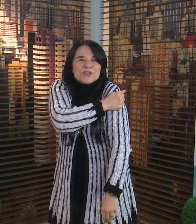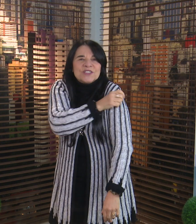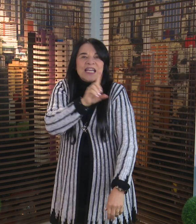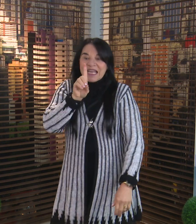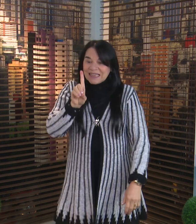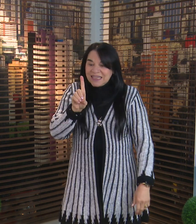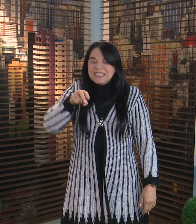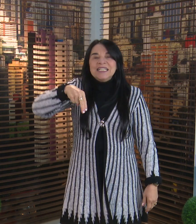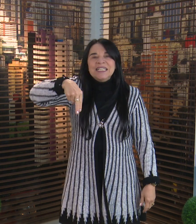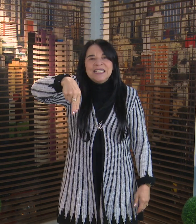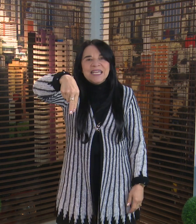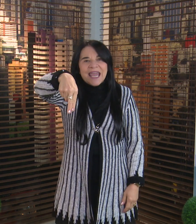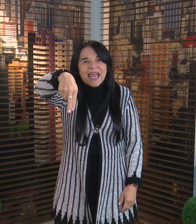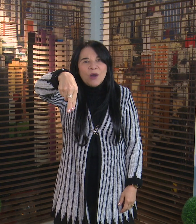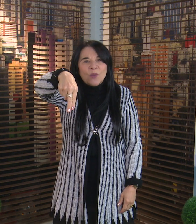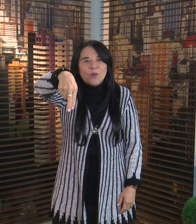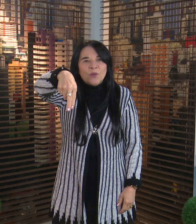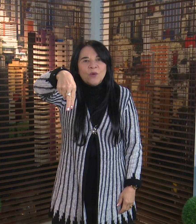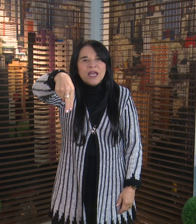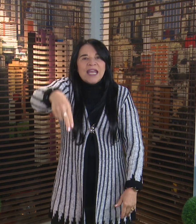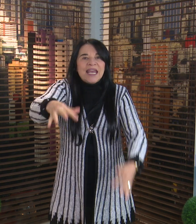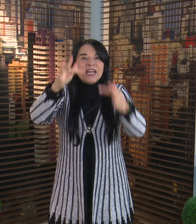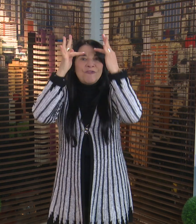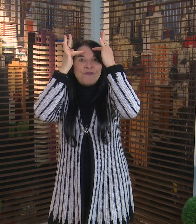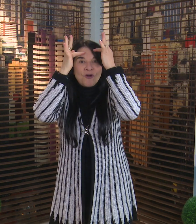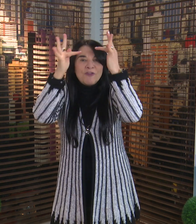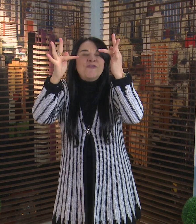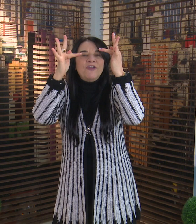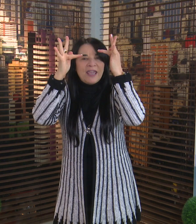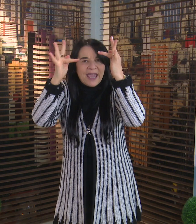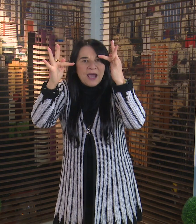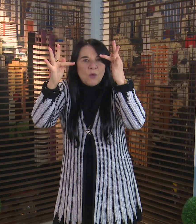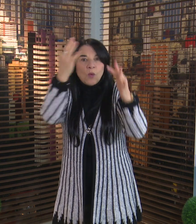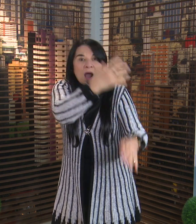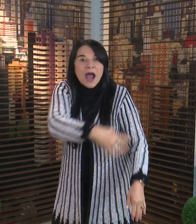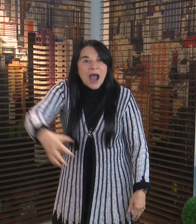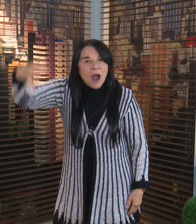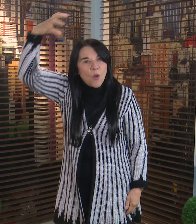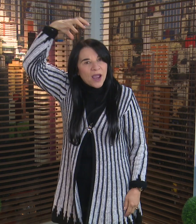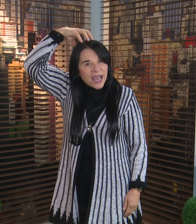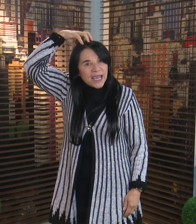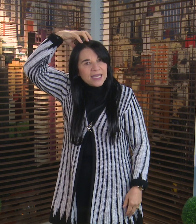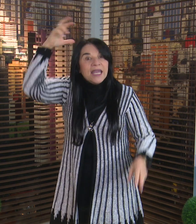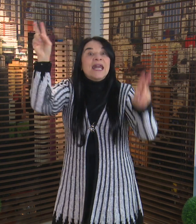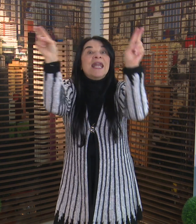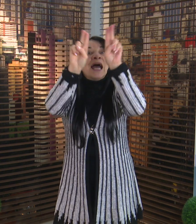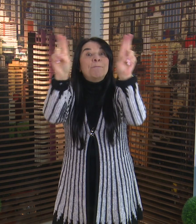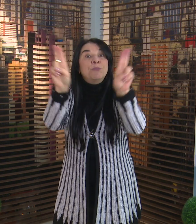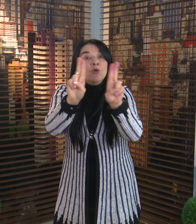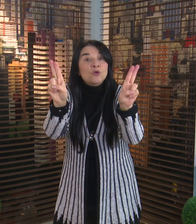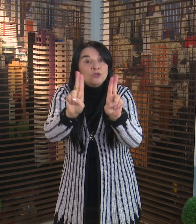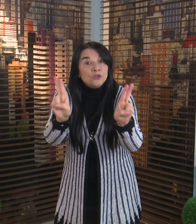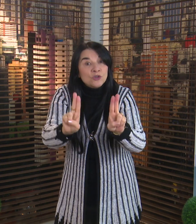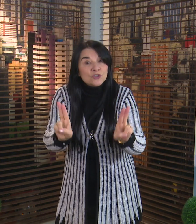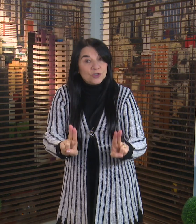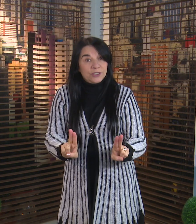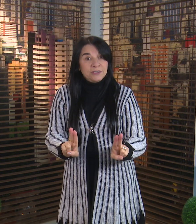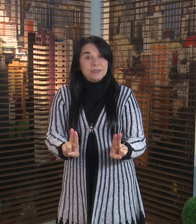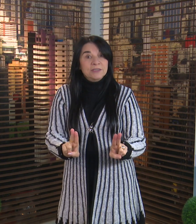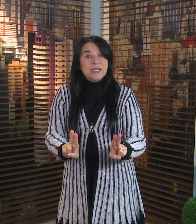Alunos, Daniel, ele foi fiel ao rei Nabucodonosor